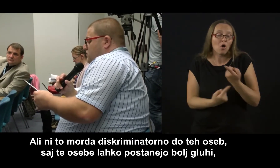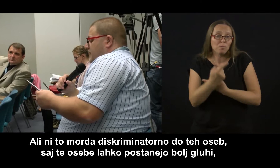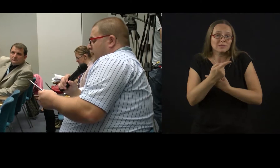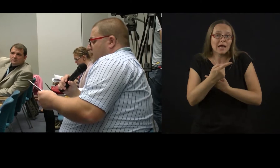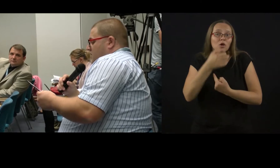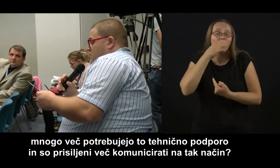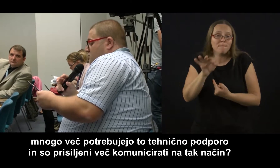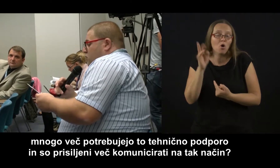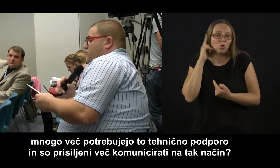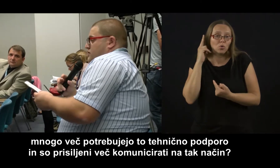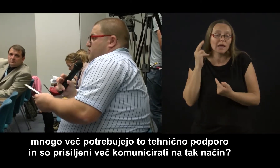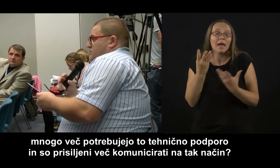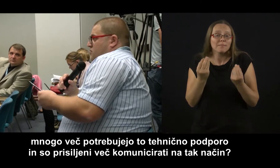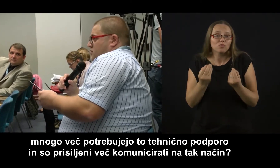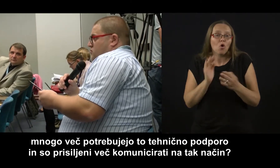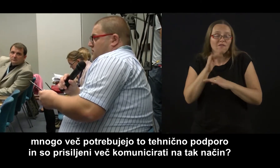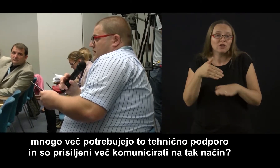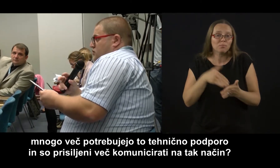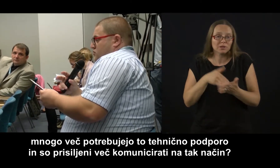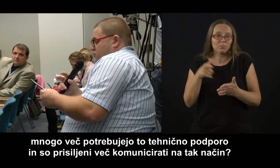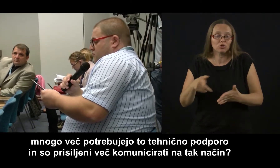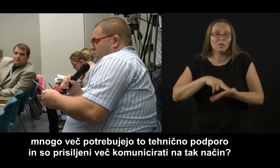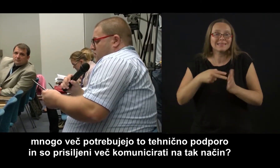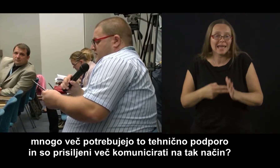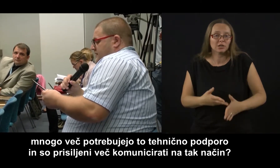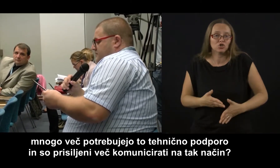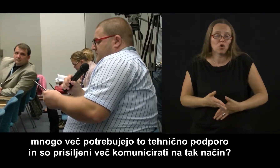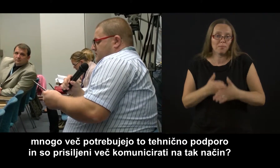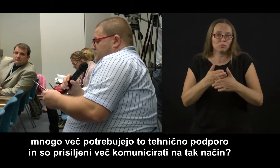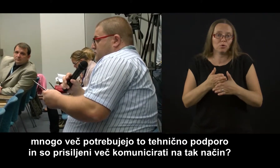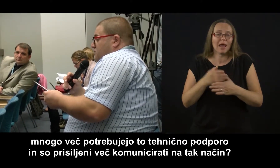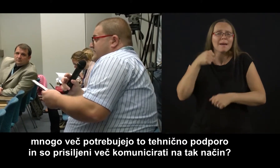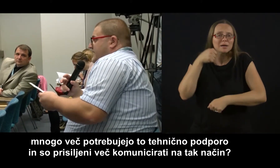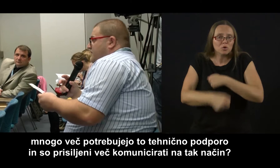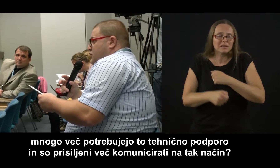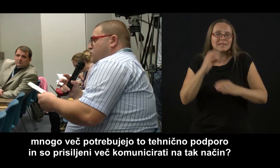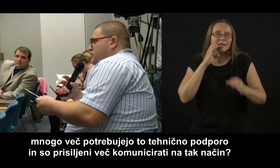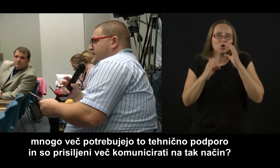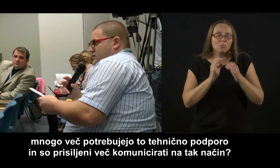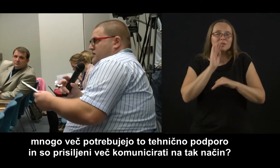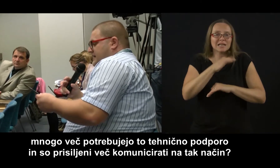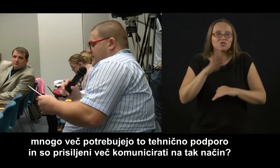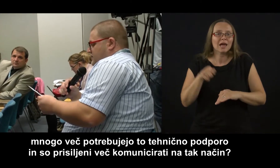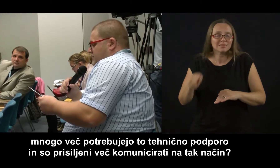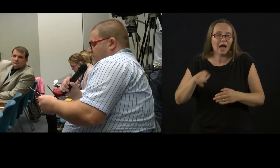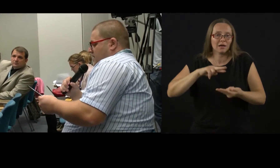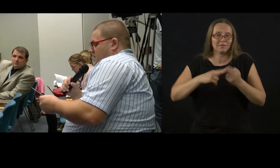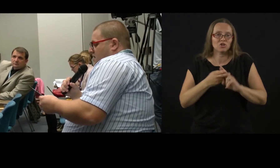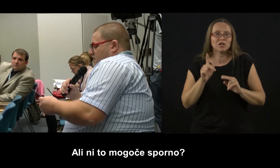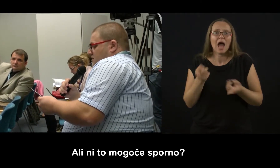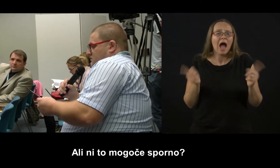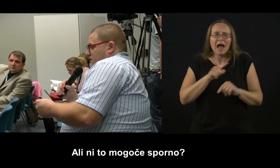bolj gluhi, ne, mnogo več potrebujejo to tehnično podporo in so prisiljeni več komunicirati tudi na tak način.